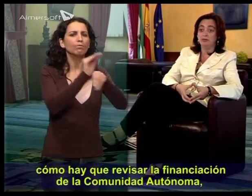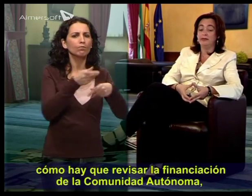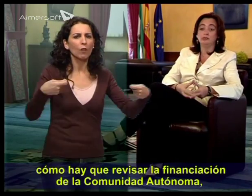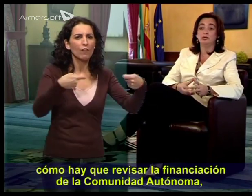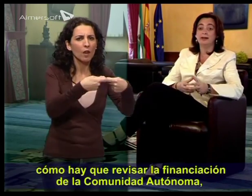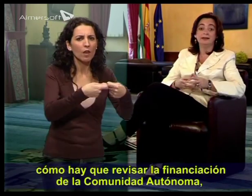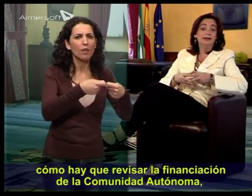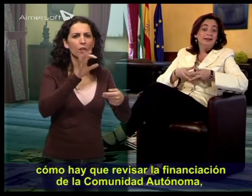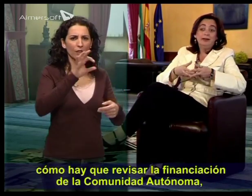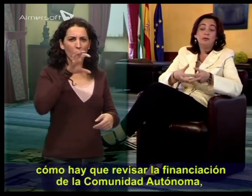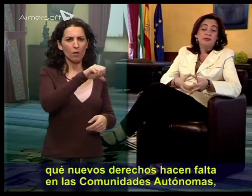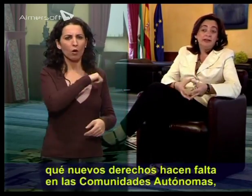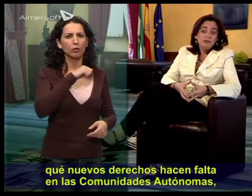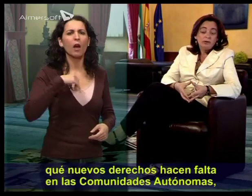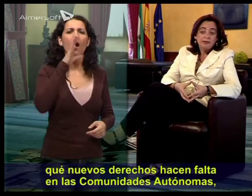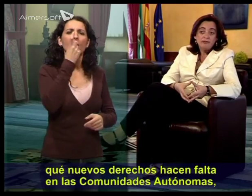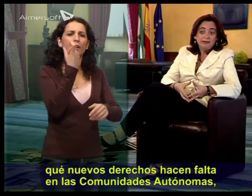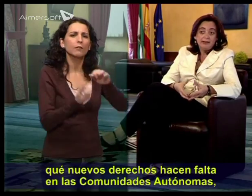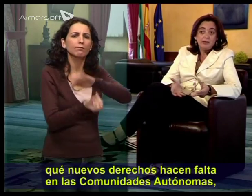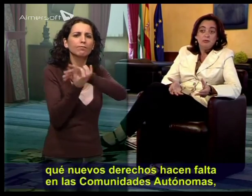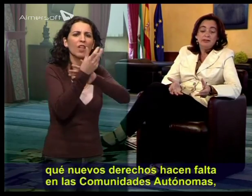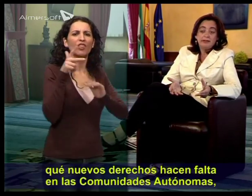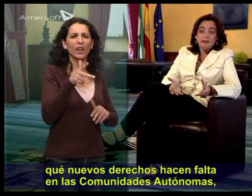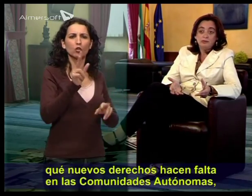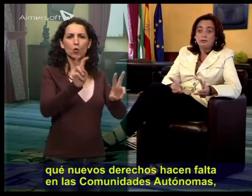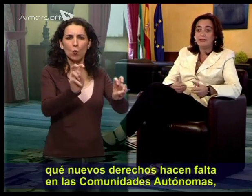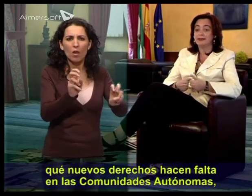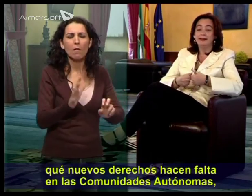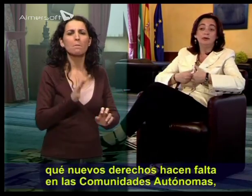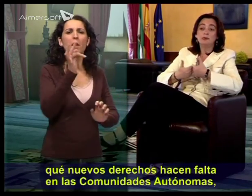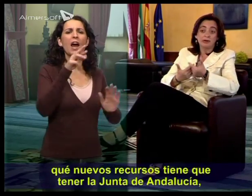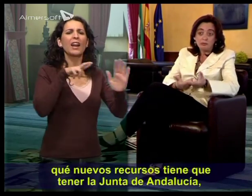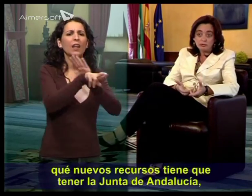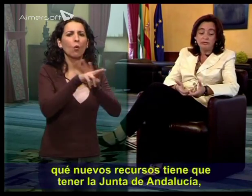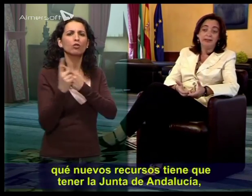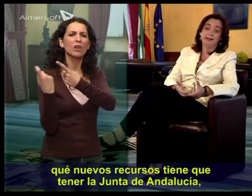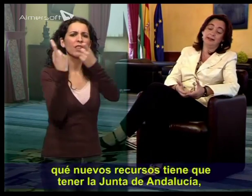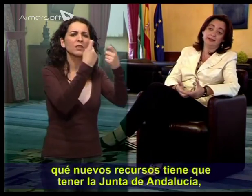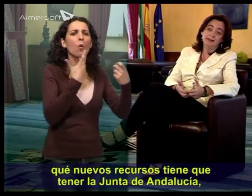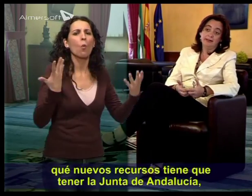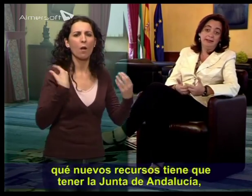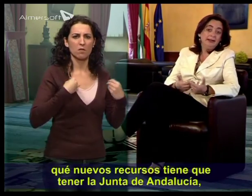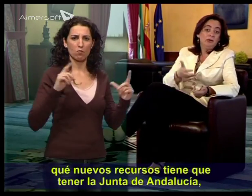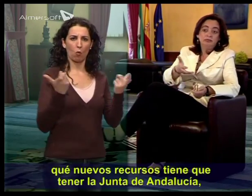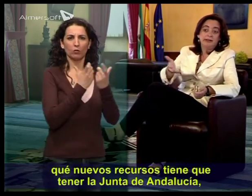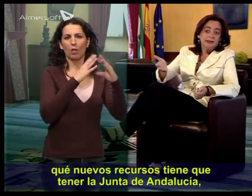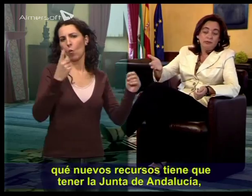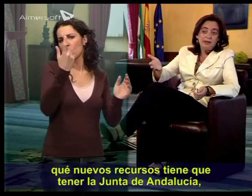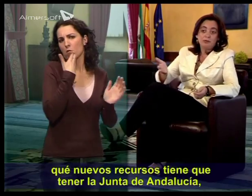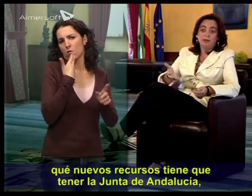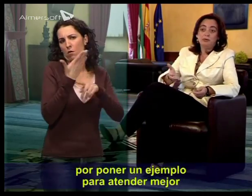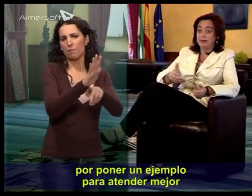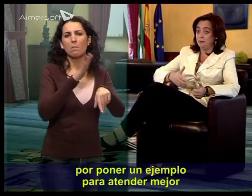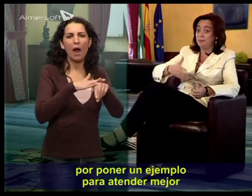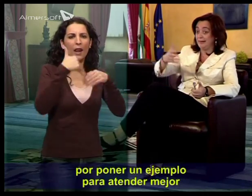financiación de la comunidad autónoma, qué nuevos derechos hacen falta en las comunidades autónomas, qué nuevos recursos tienen que tener la Junta de